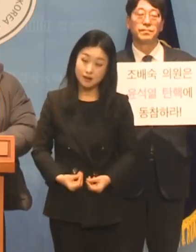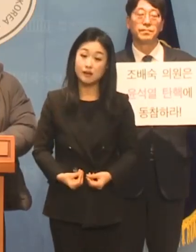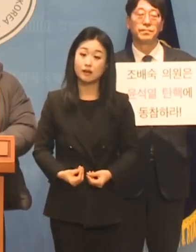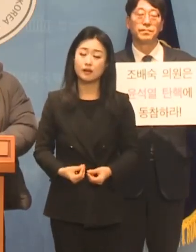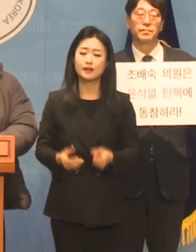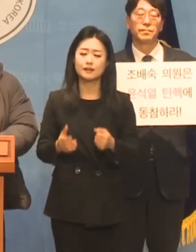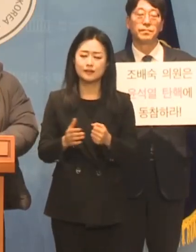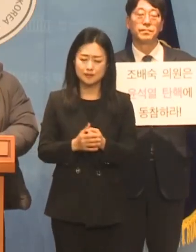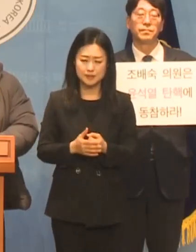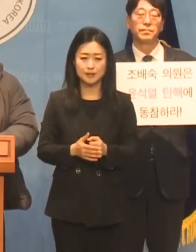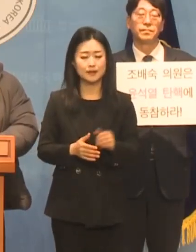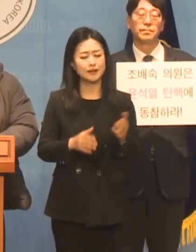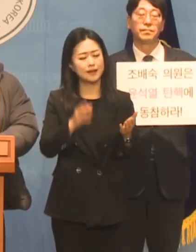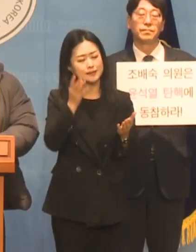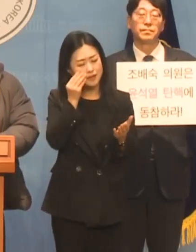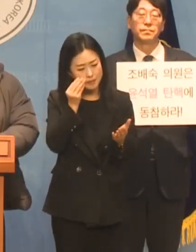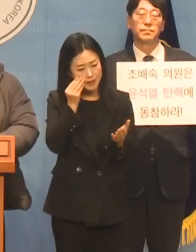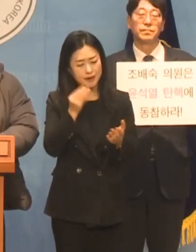항상